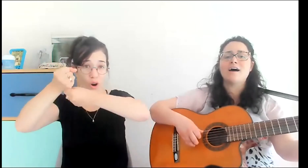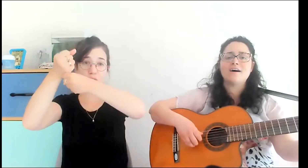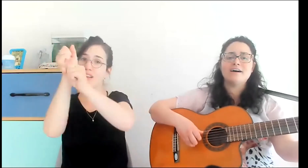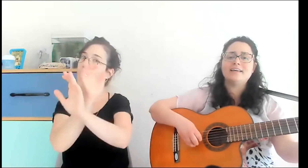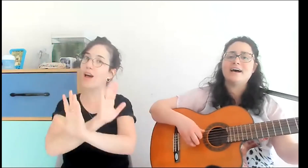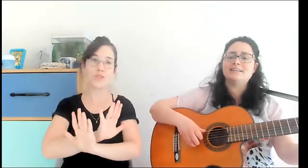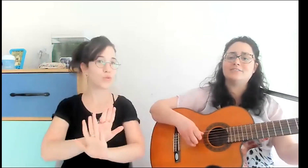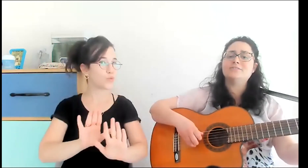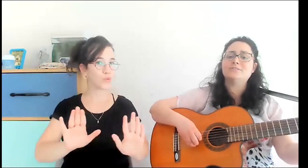כל נטוע,